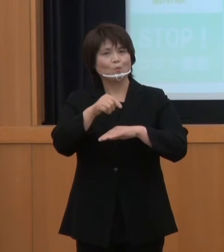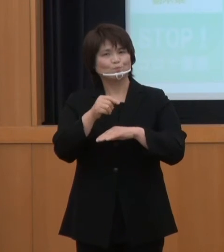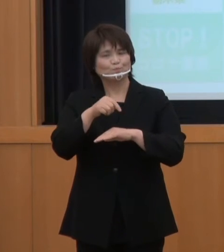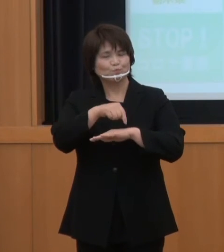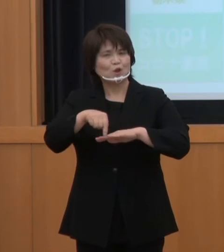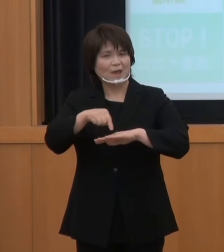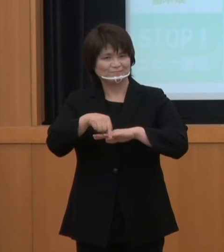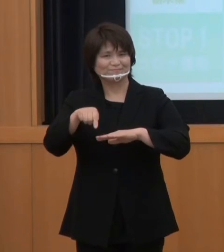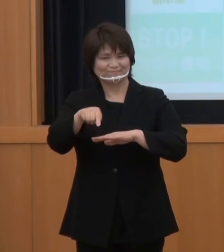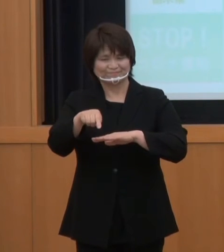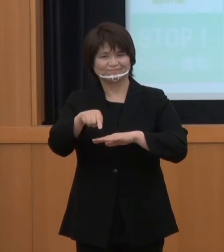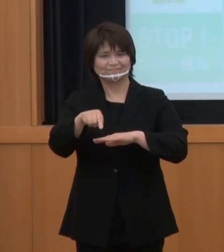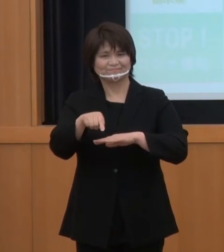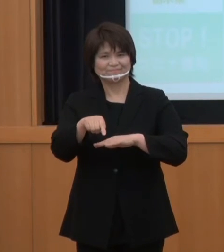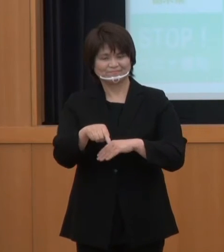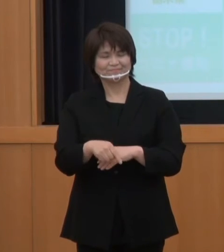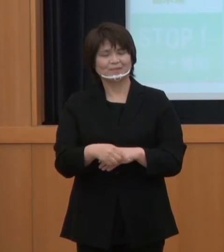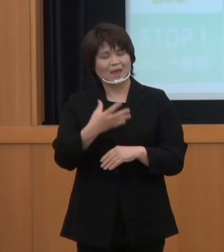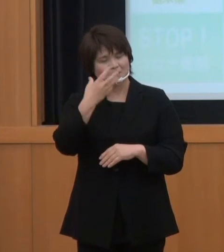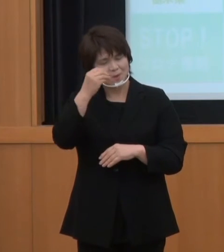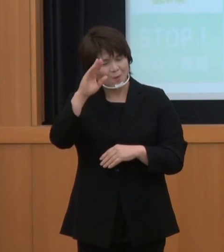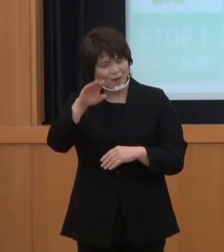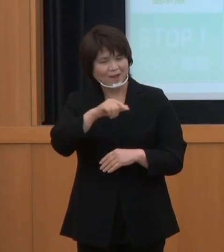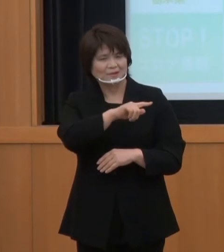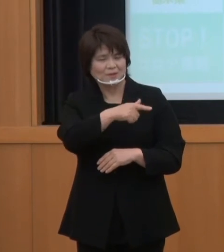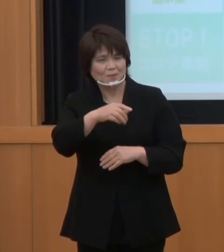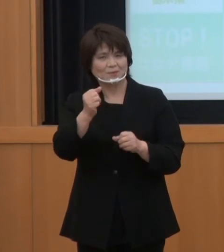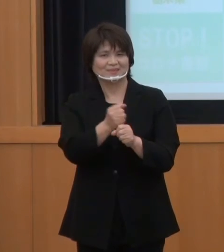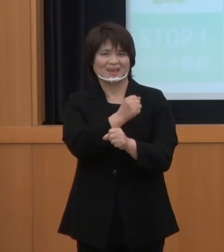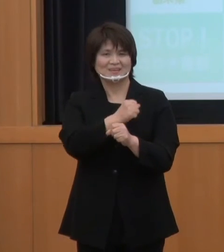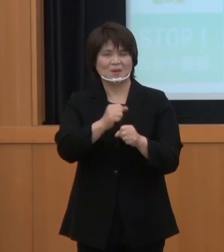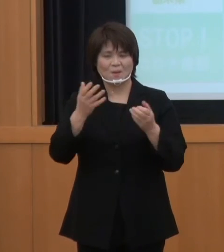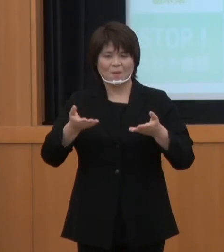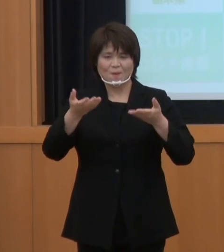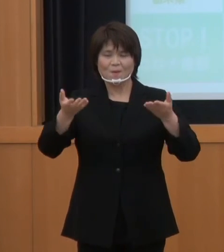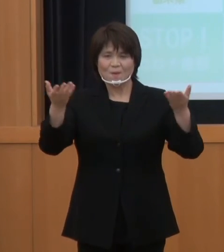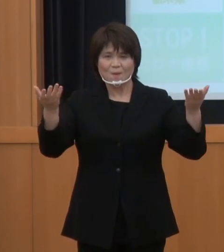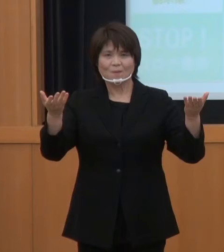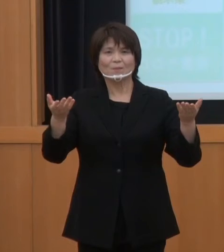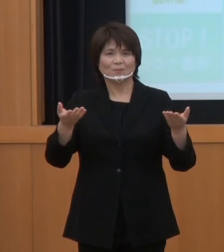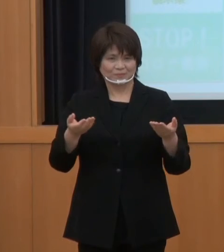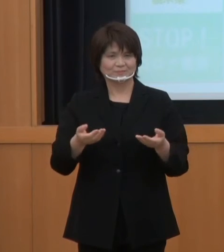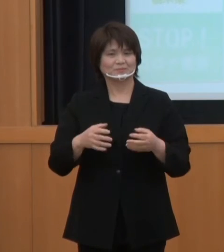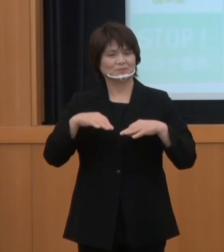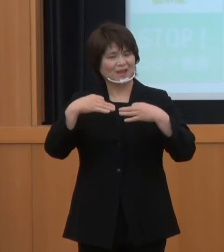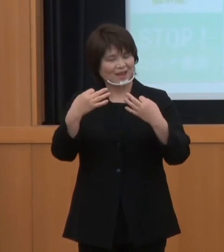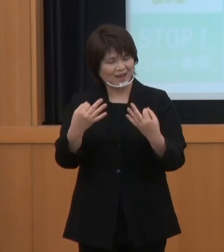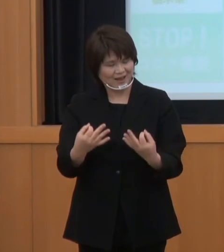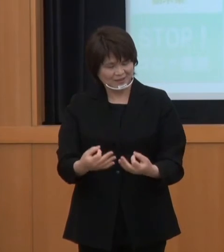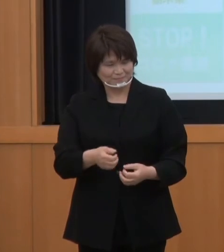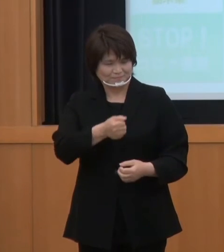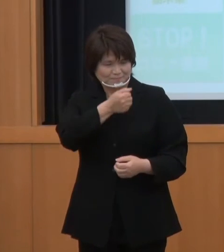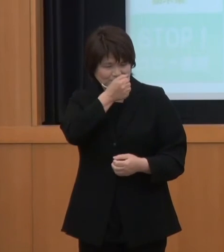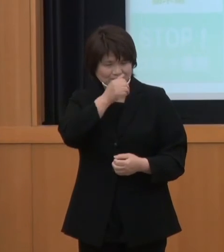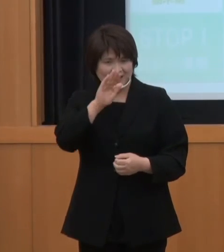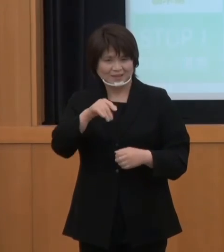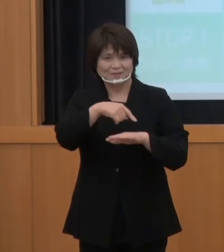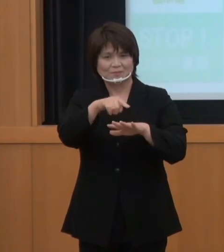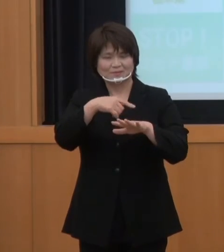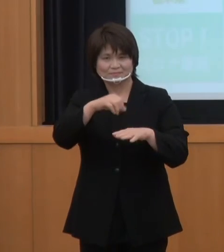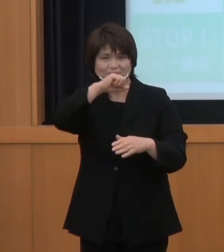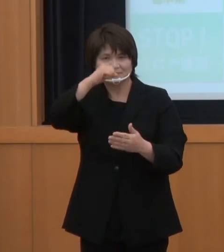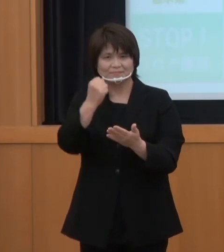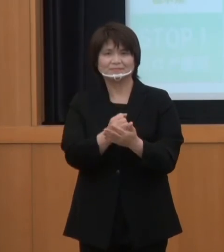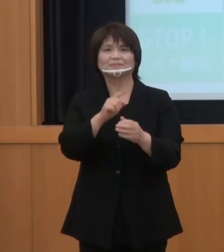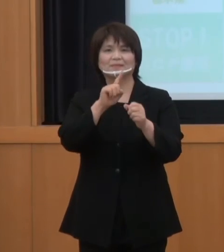魅力ある多彩な産業が活力にあふれ、豊かさを 豊かさに満ちる栃木の実現に向